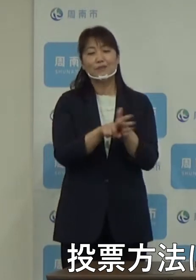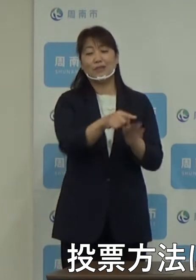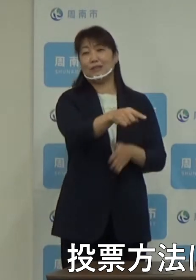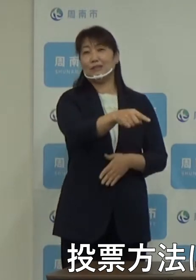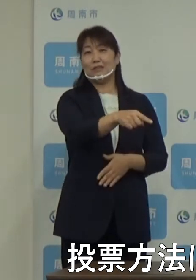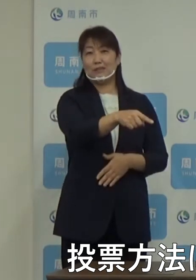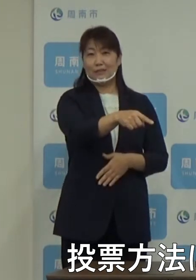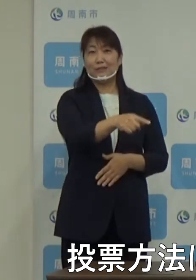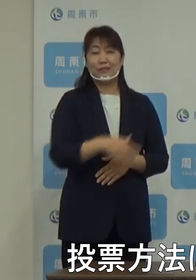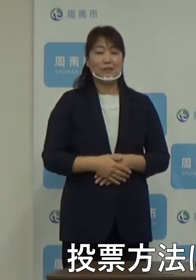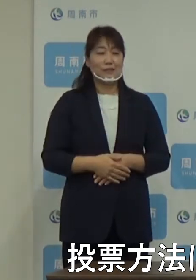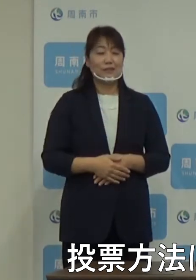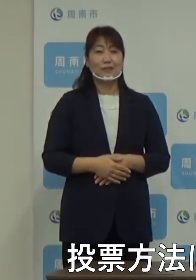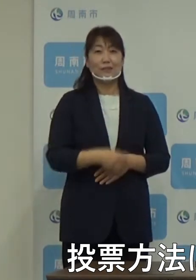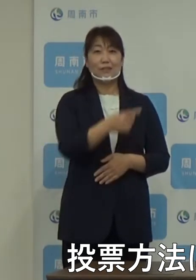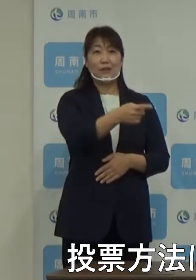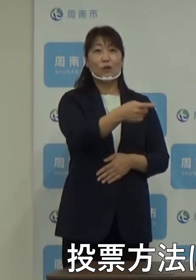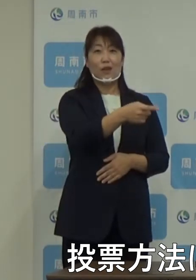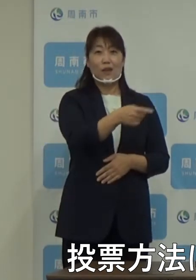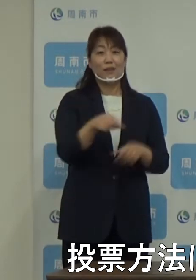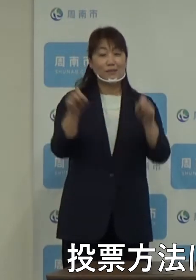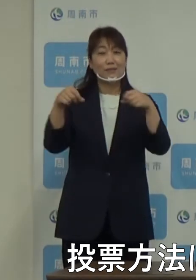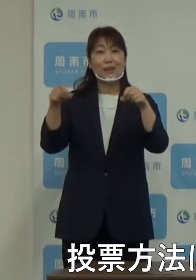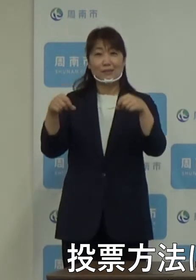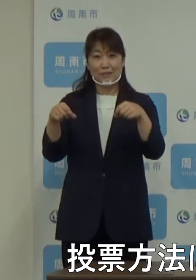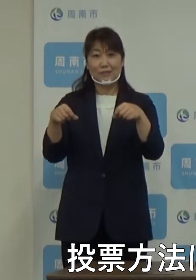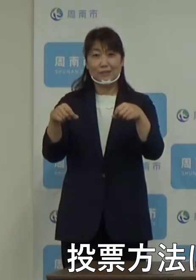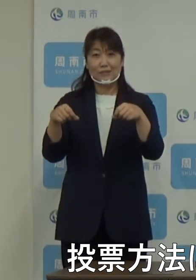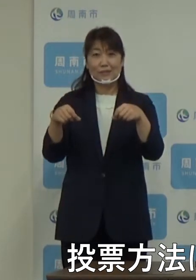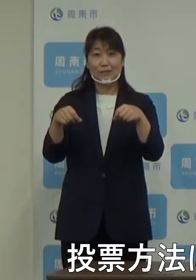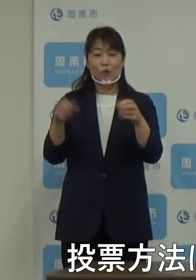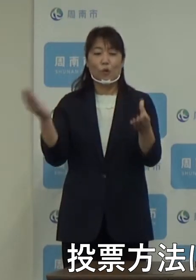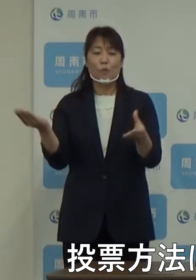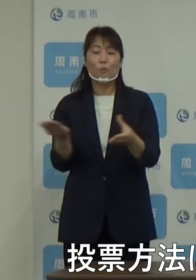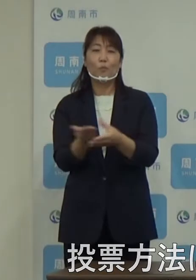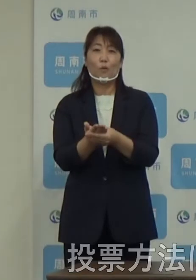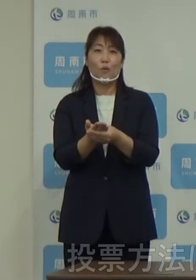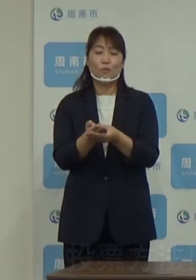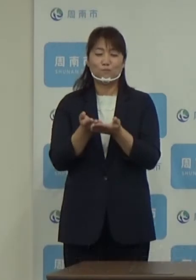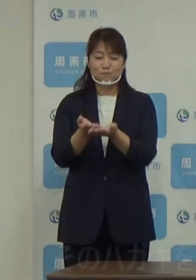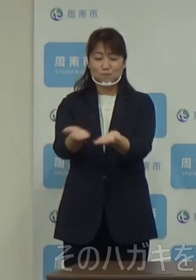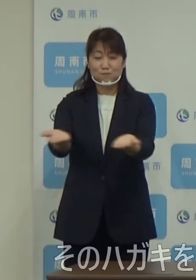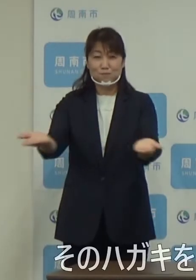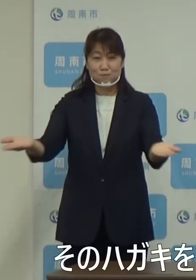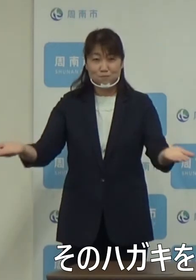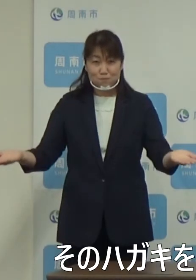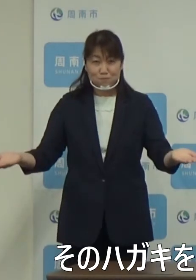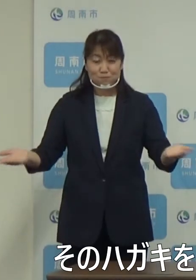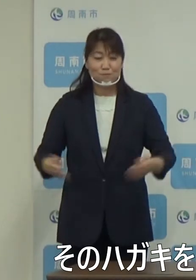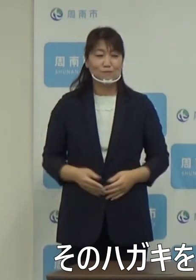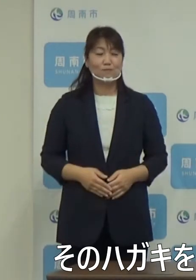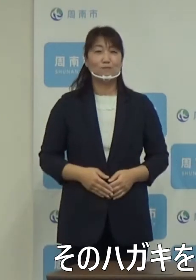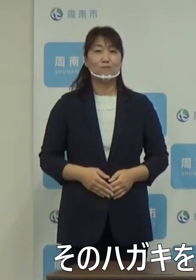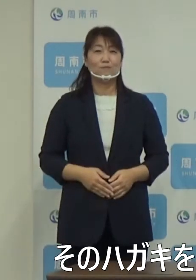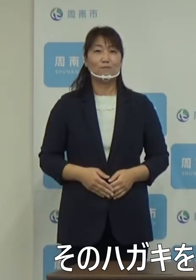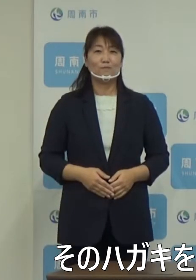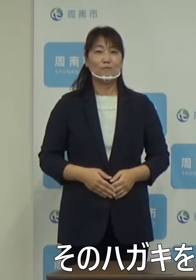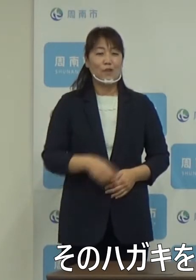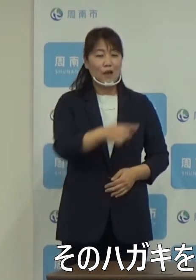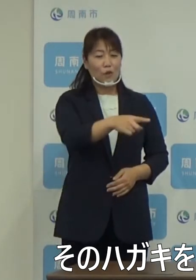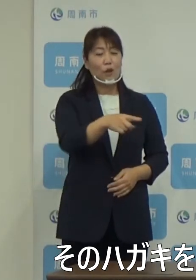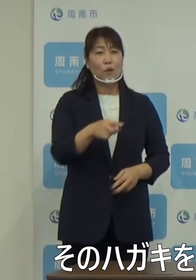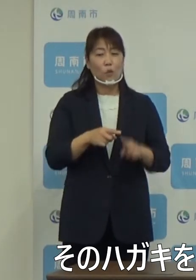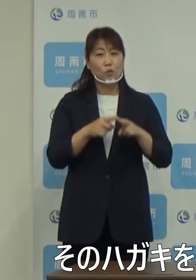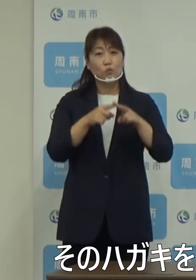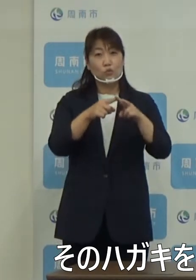、この投票はがき付きのチラシを折り込みしますので、このはがきをと郵